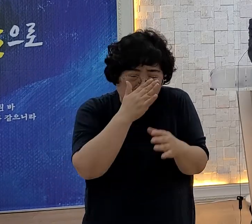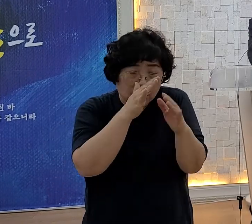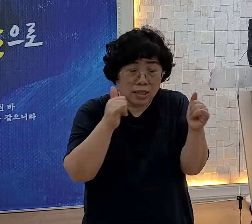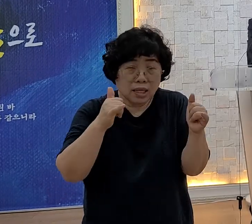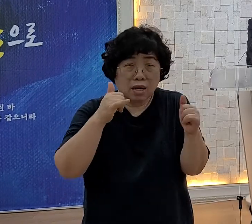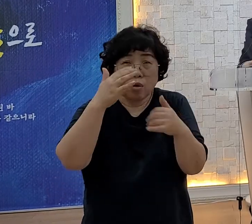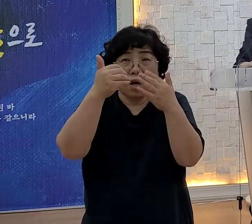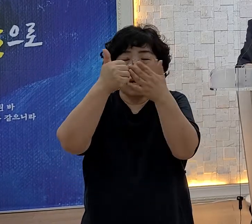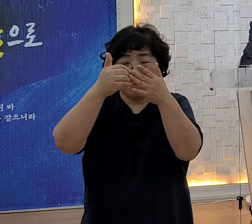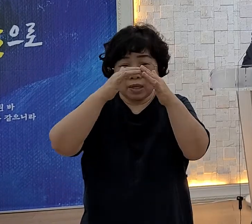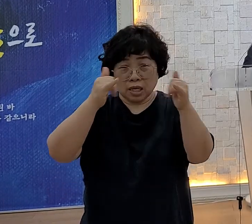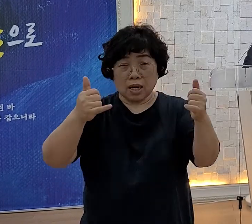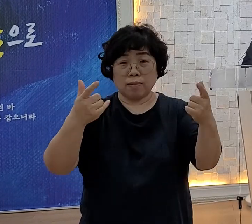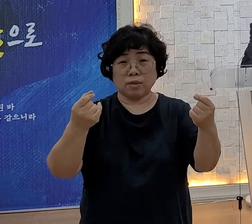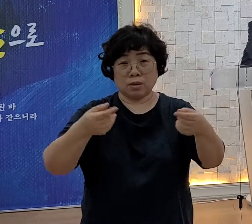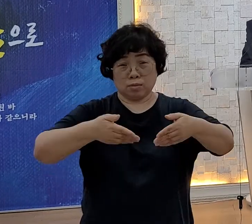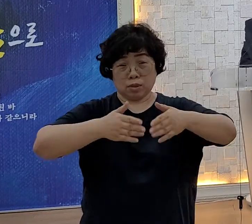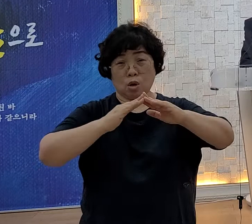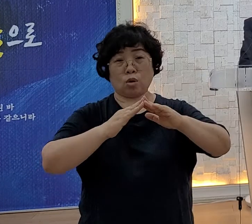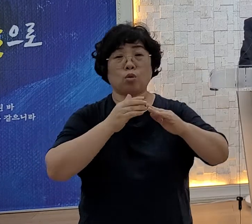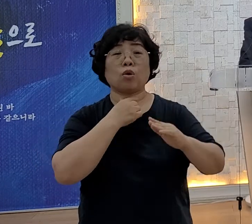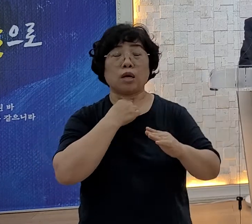세우시기 위함이다. 여러분, 여기 있어요.